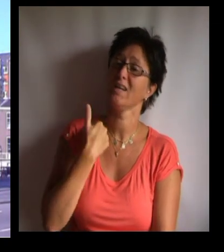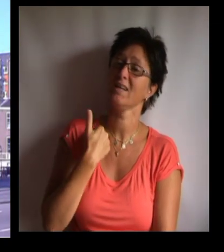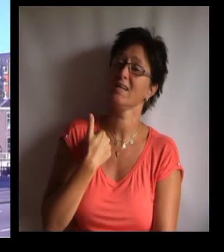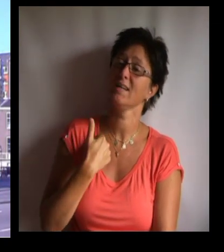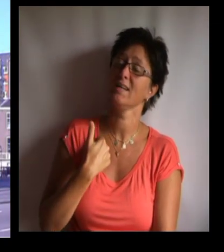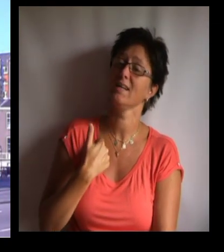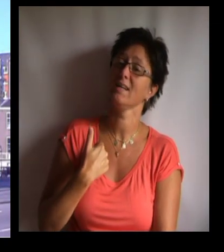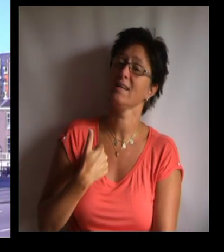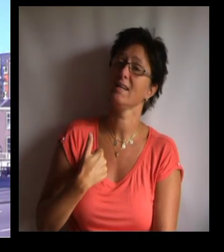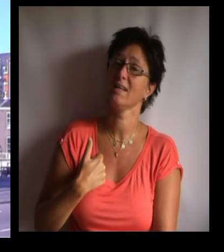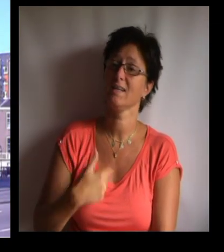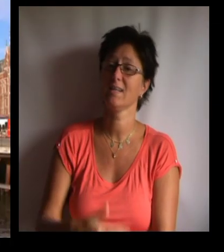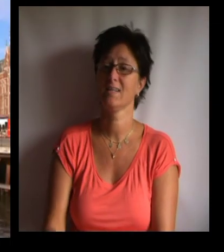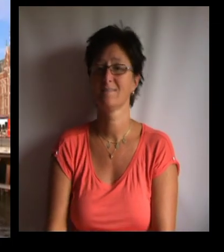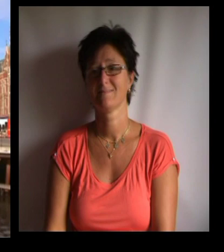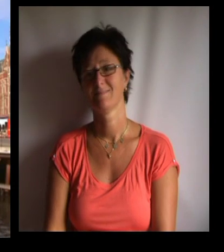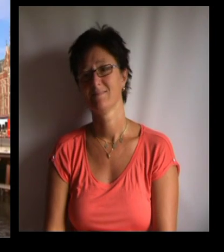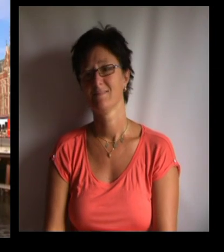heer.